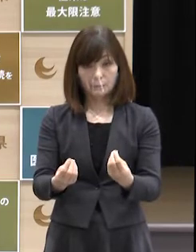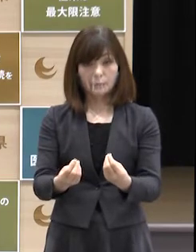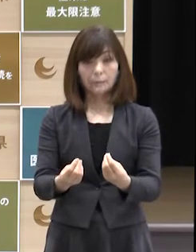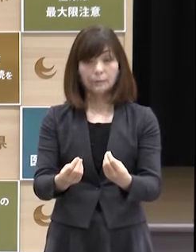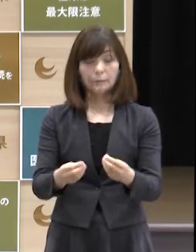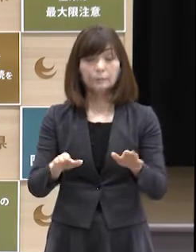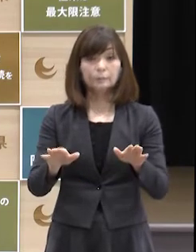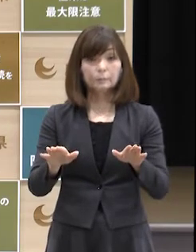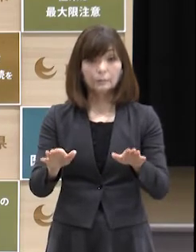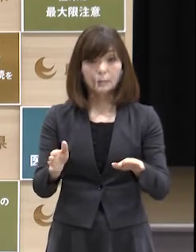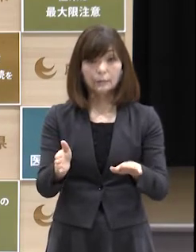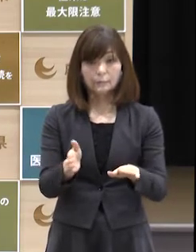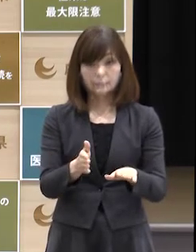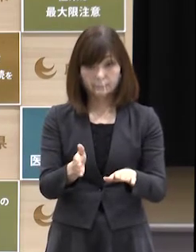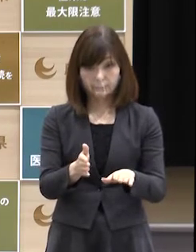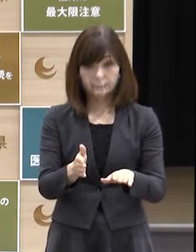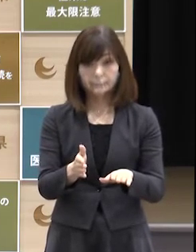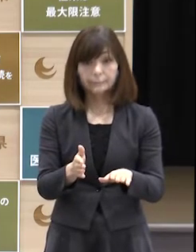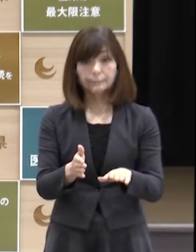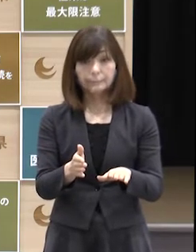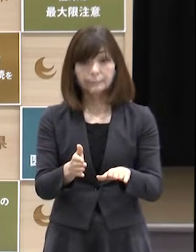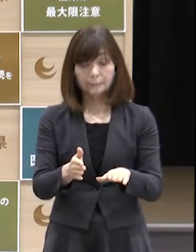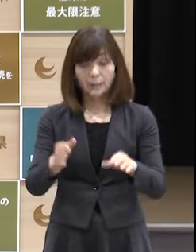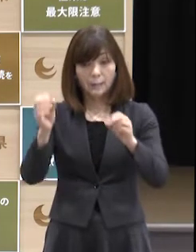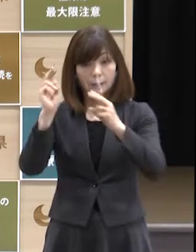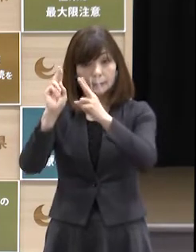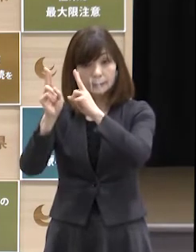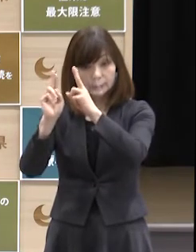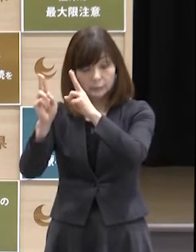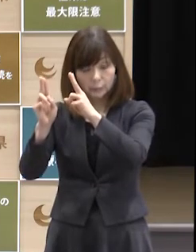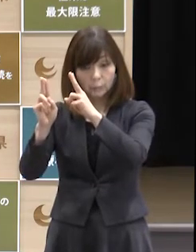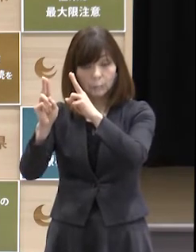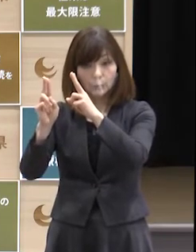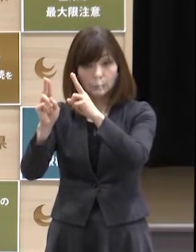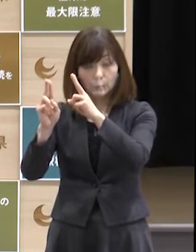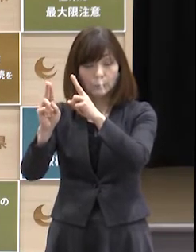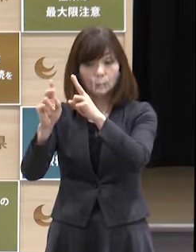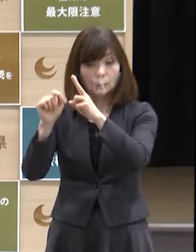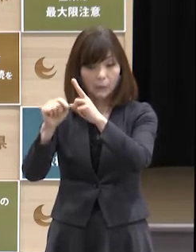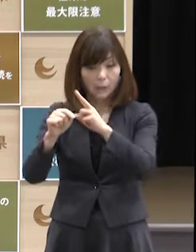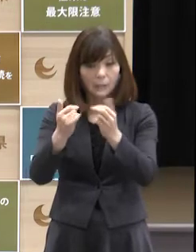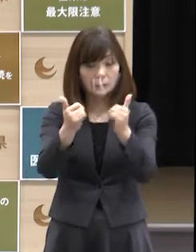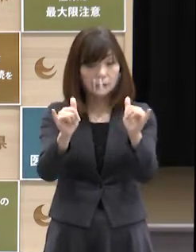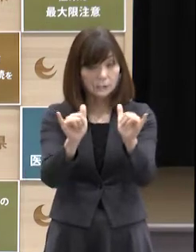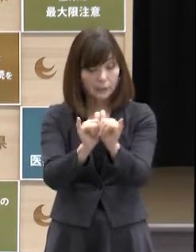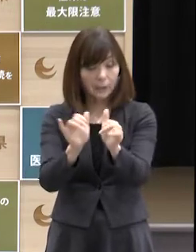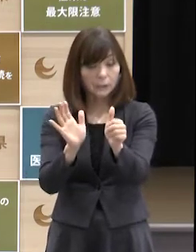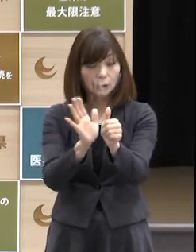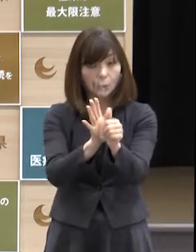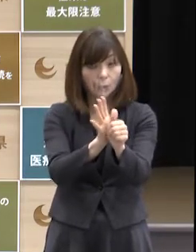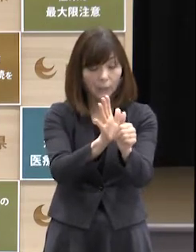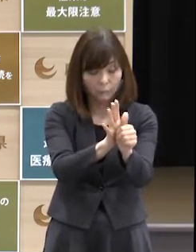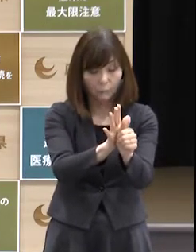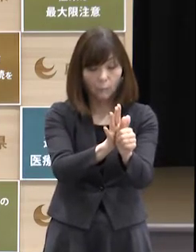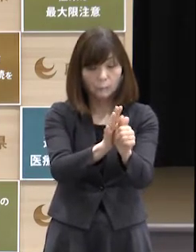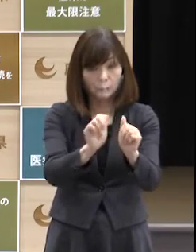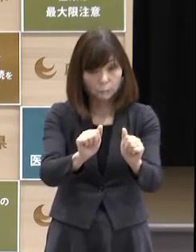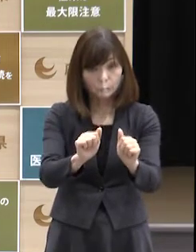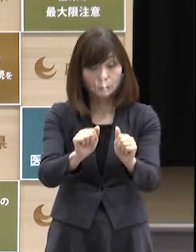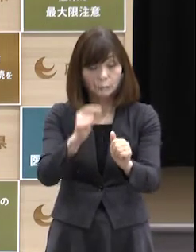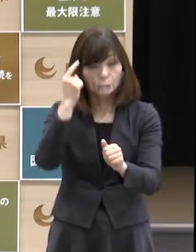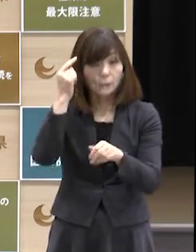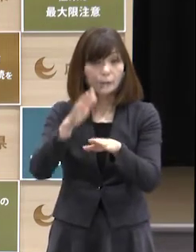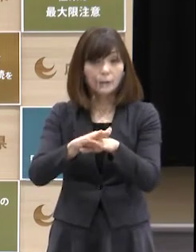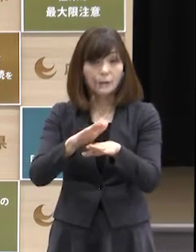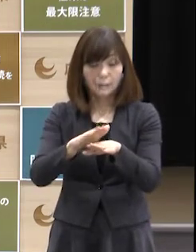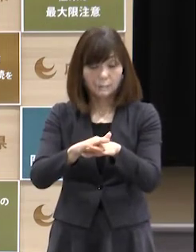年ですね、企業の社会貢献、という、意識も高まってきている